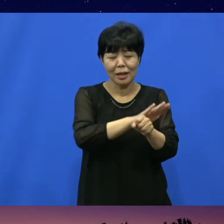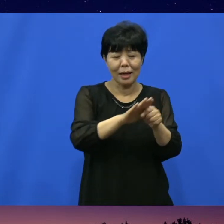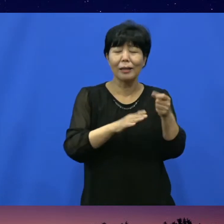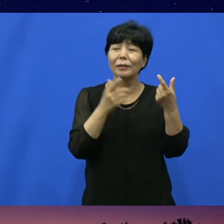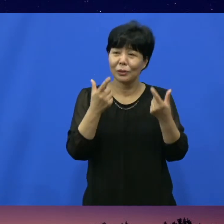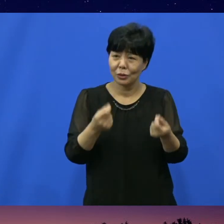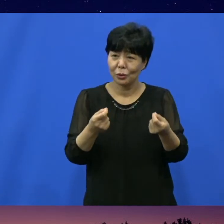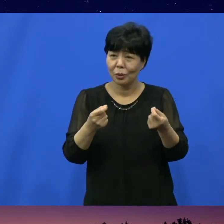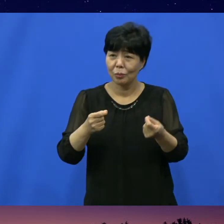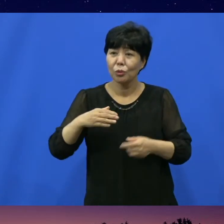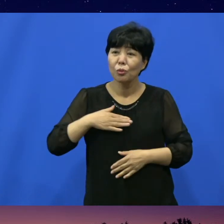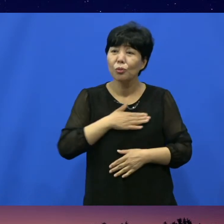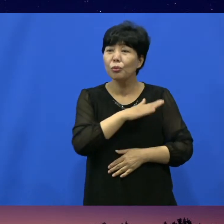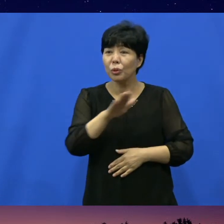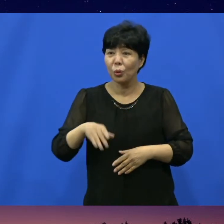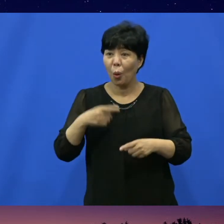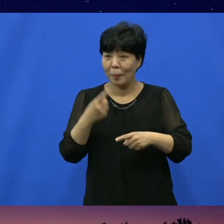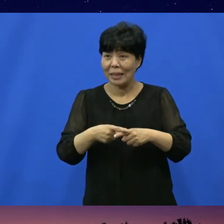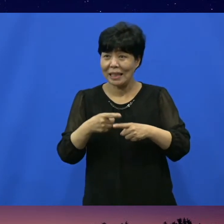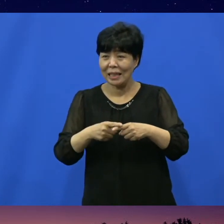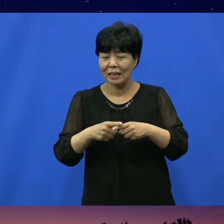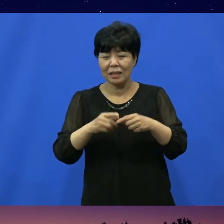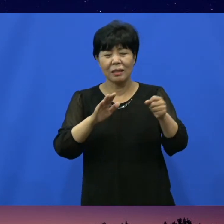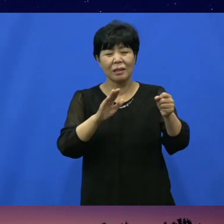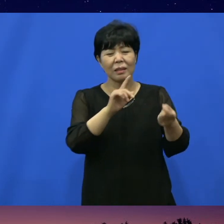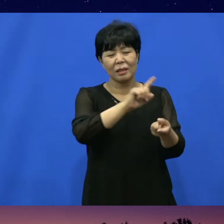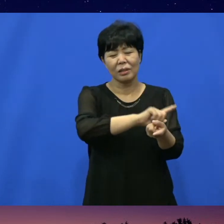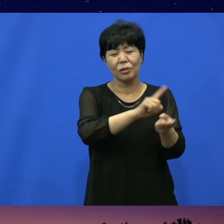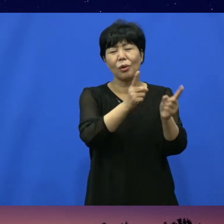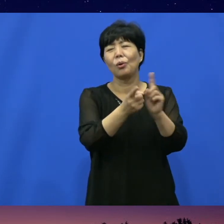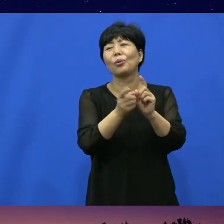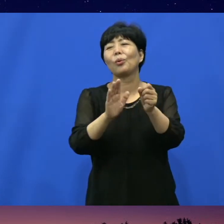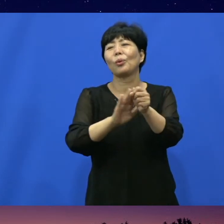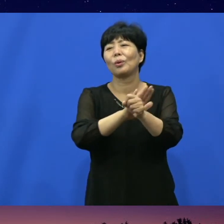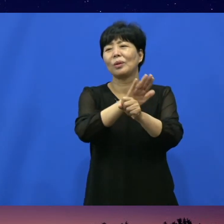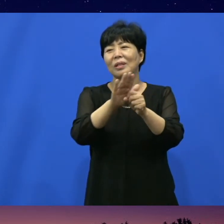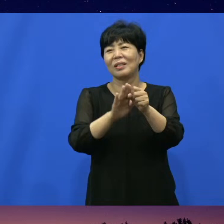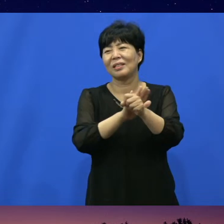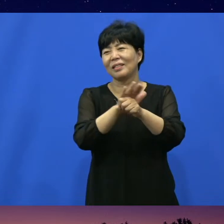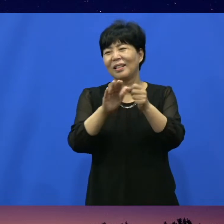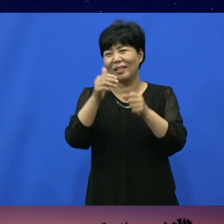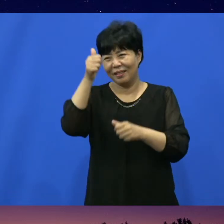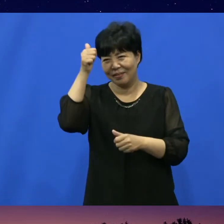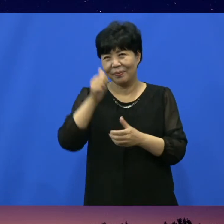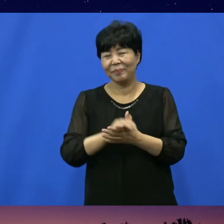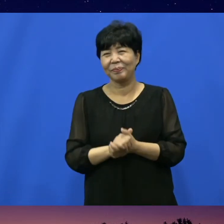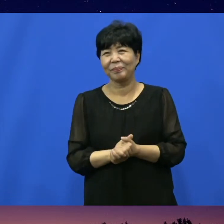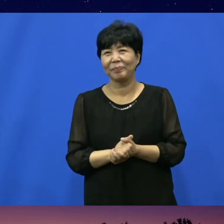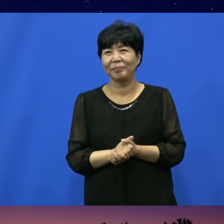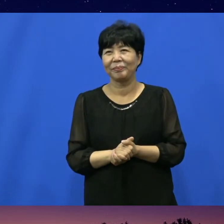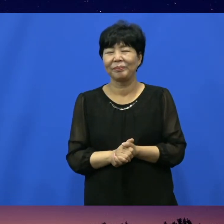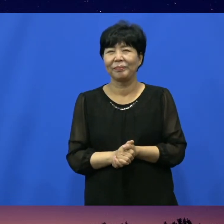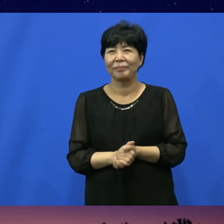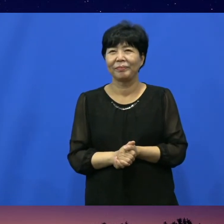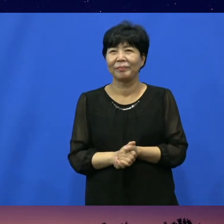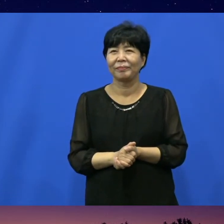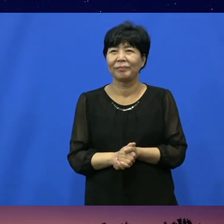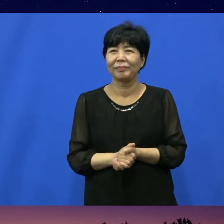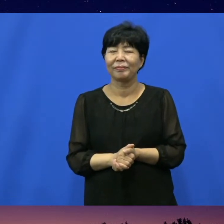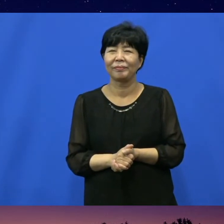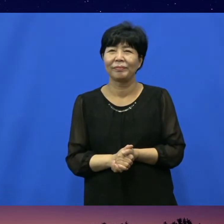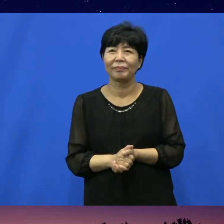그 사랑을 받은 자들이다. 그것이 우리의 삶의 근거다. 그것이 우리의 삶을 움직이게 하는 힘의 원천이다.